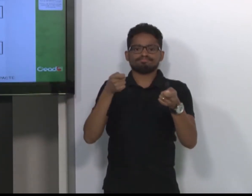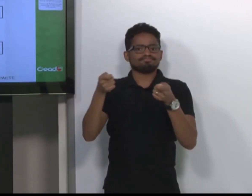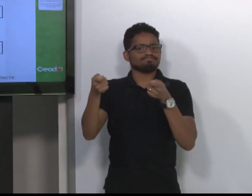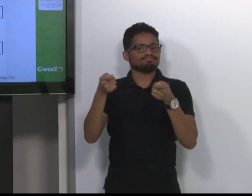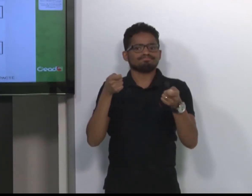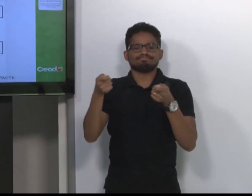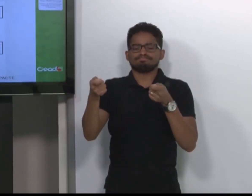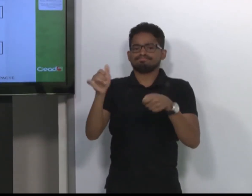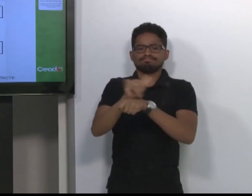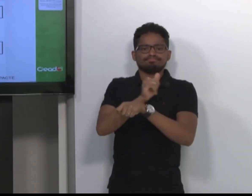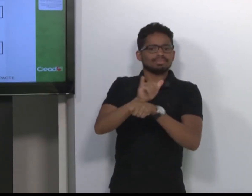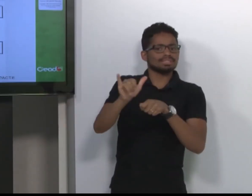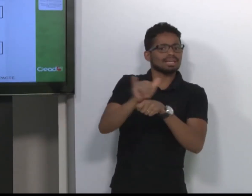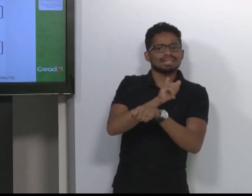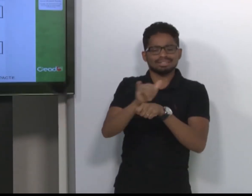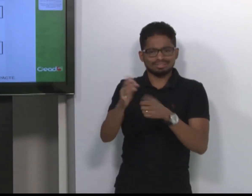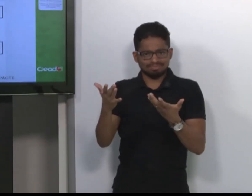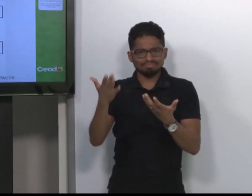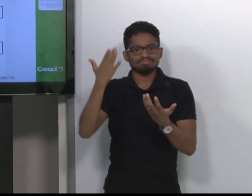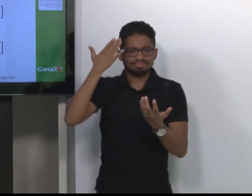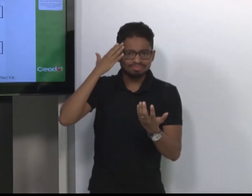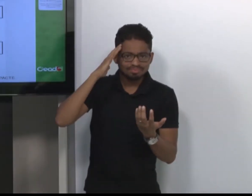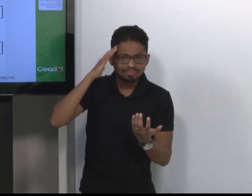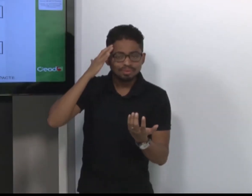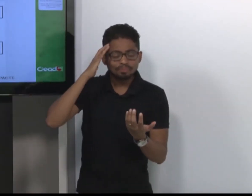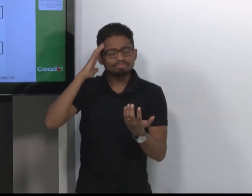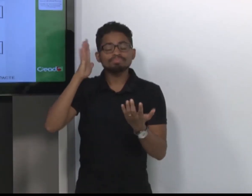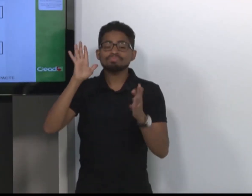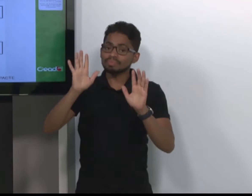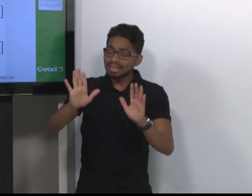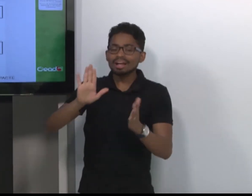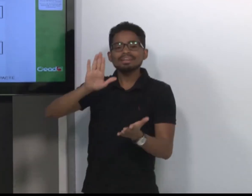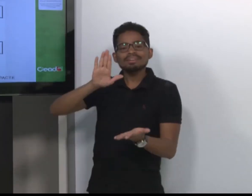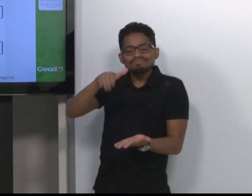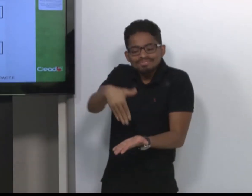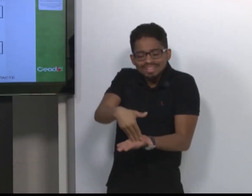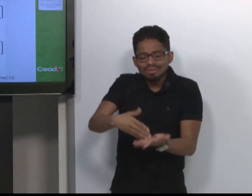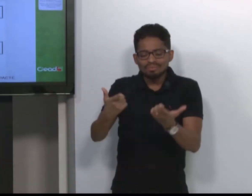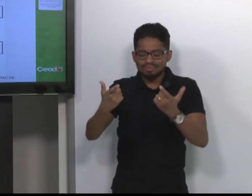subcompetência evidenciada ao meio, porque é necessário ter estratégias.